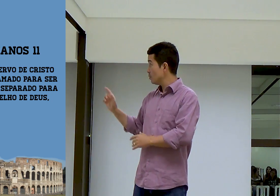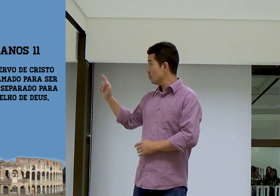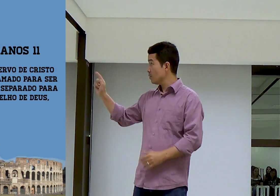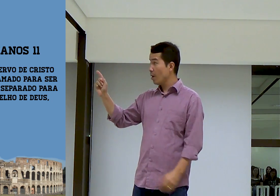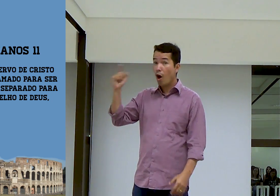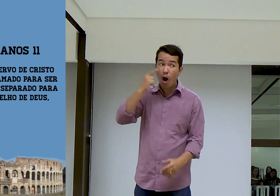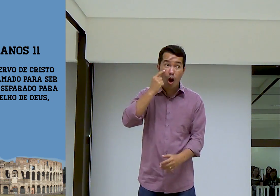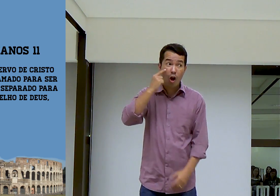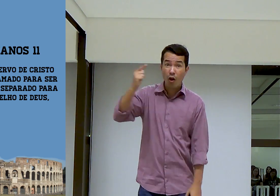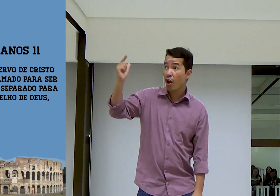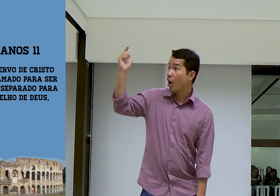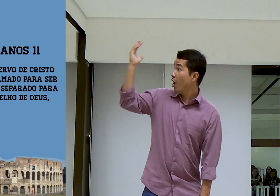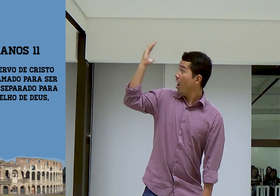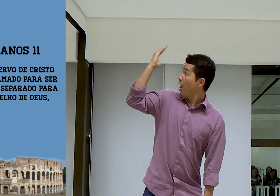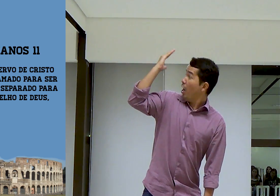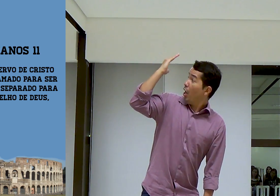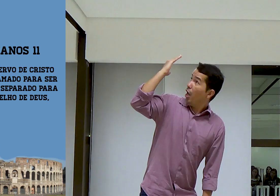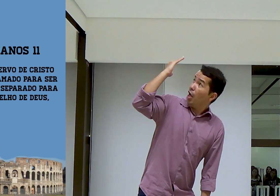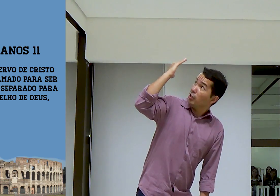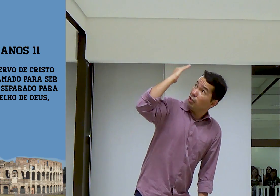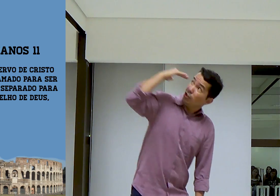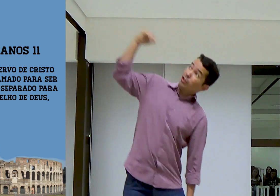Chamado, olha, veja ali, ó,